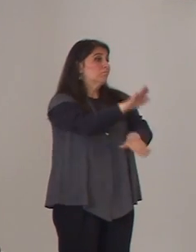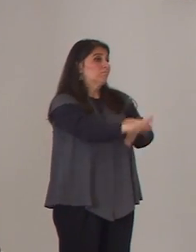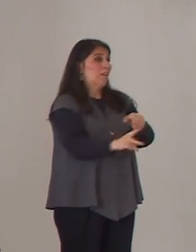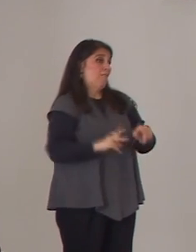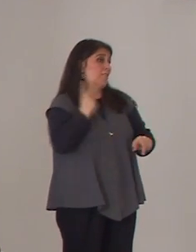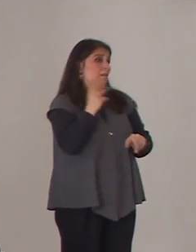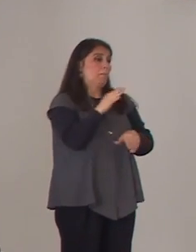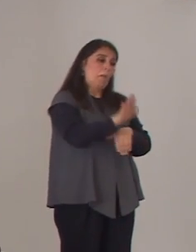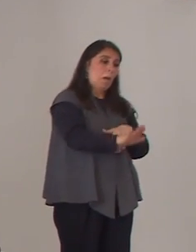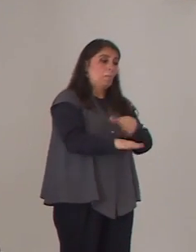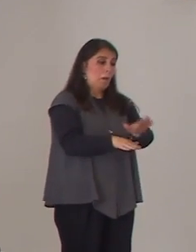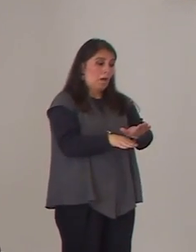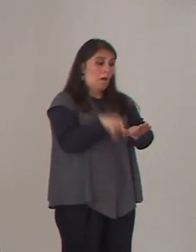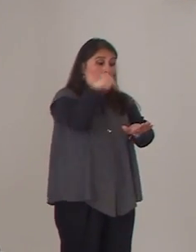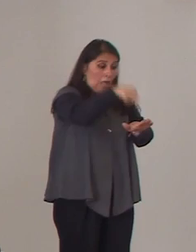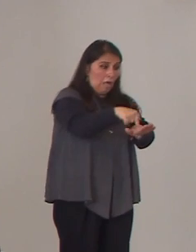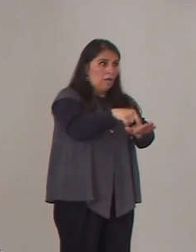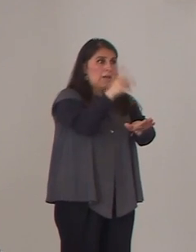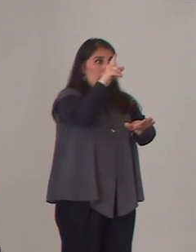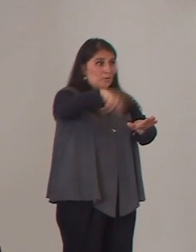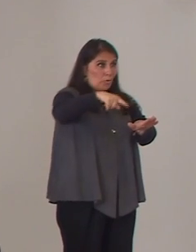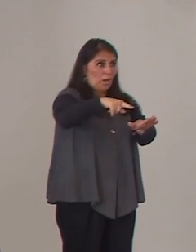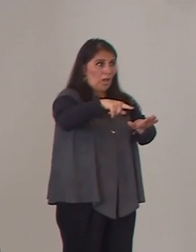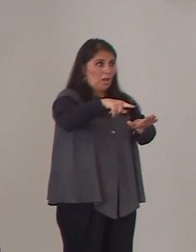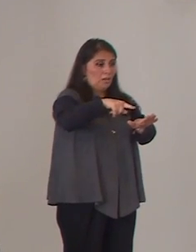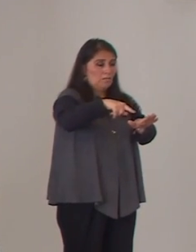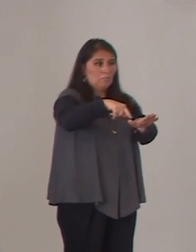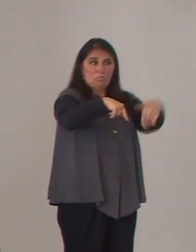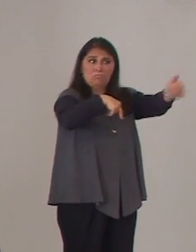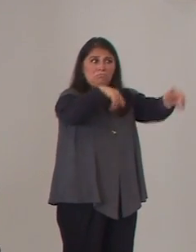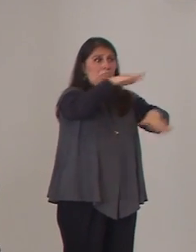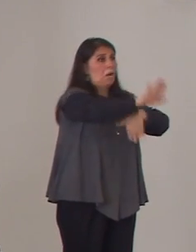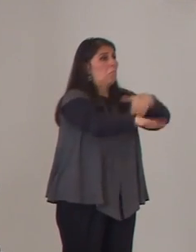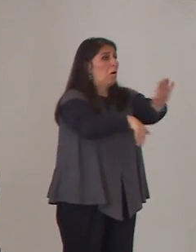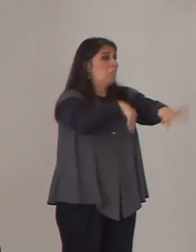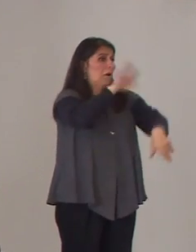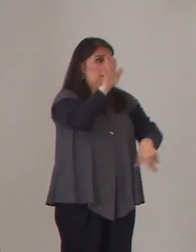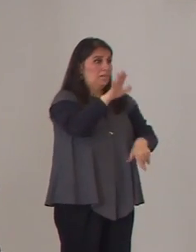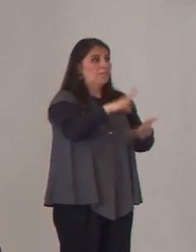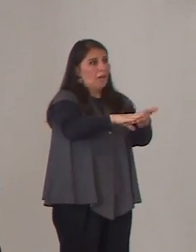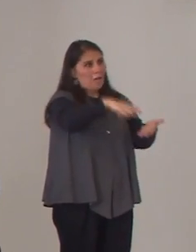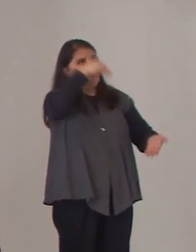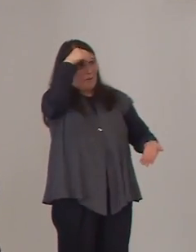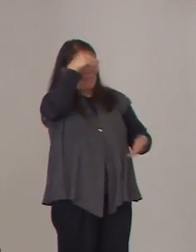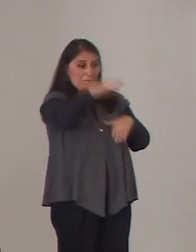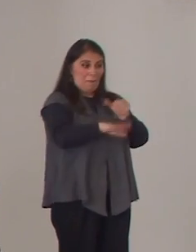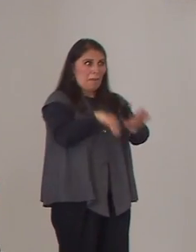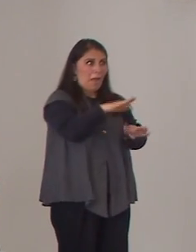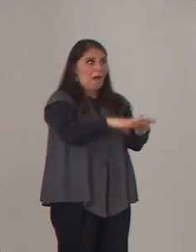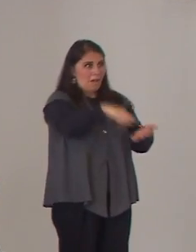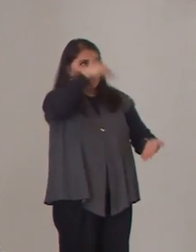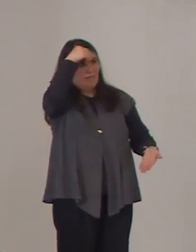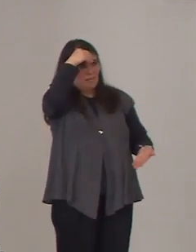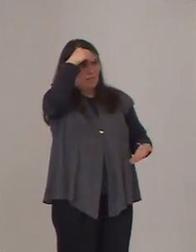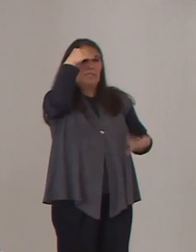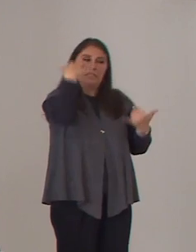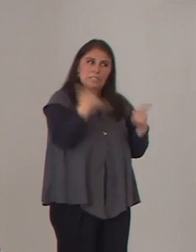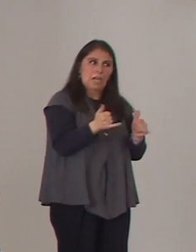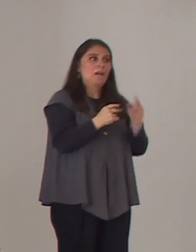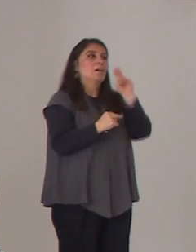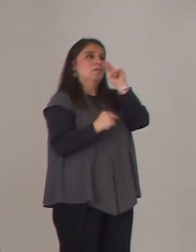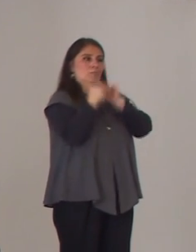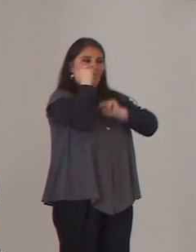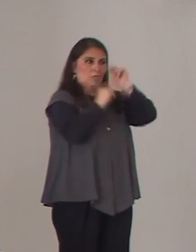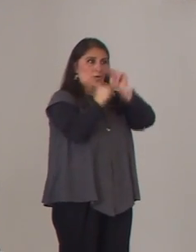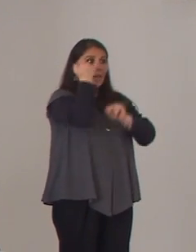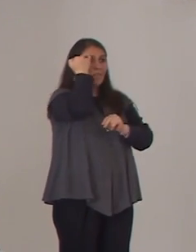y la idea es disfrutar ese paso, aprender y también empezar a construir y a tener